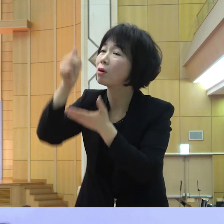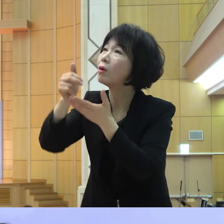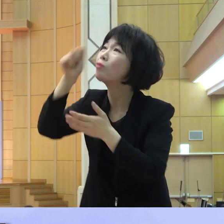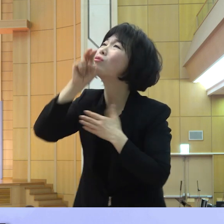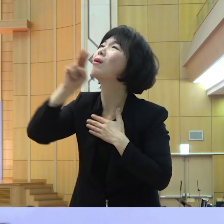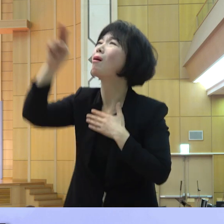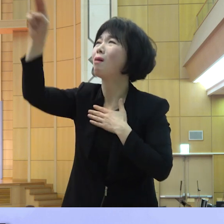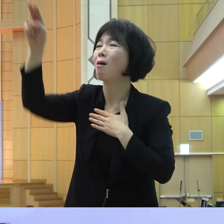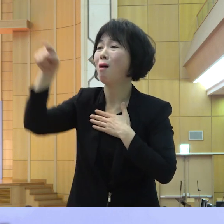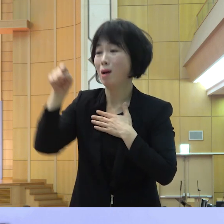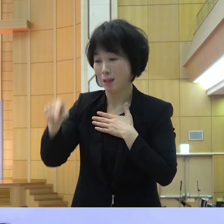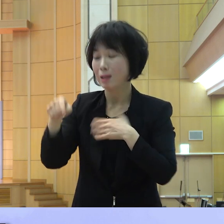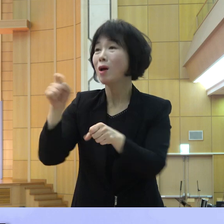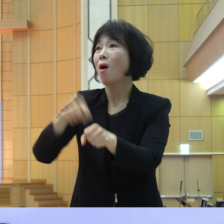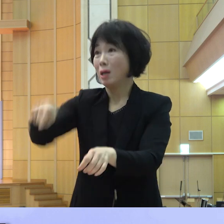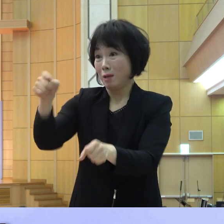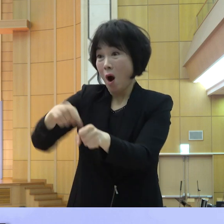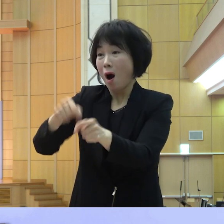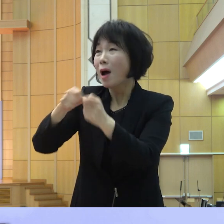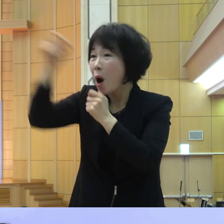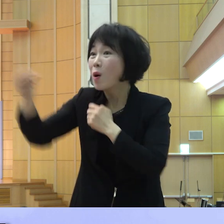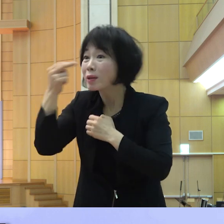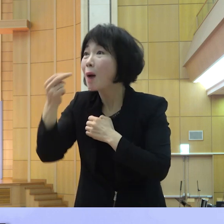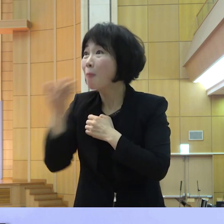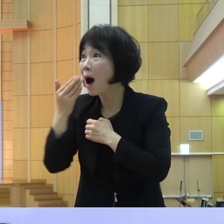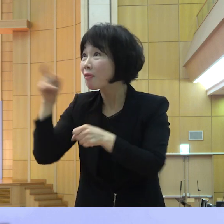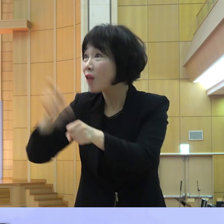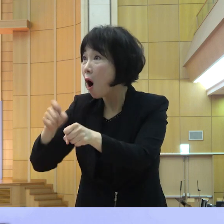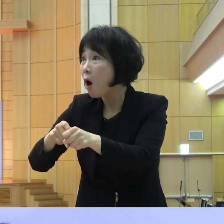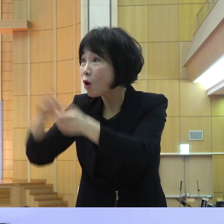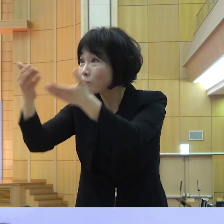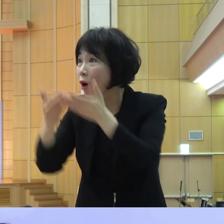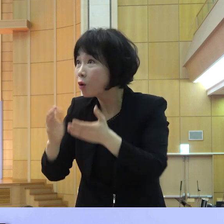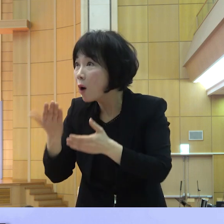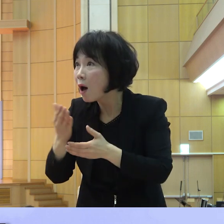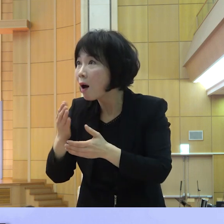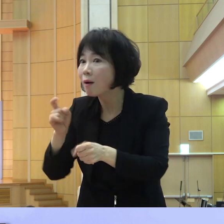이 떡을, 영생할 수 있는 이 떡을